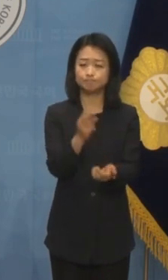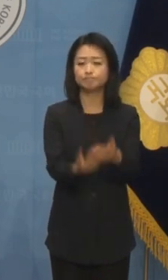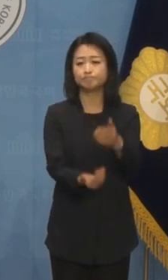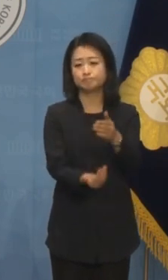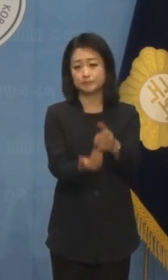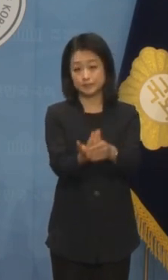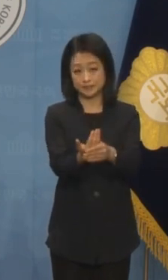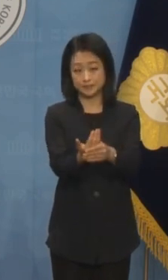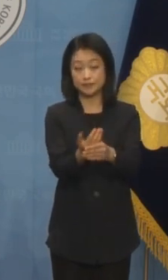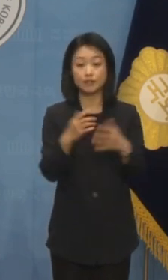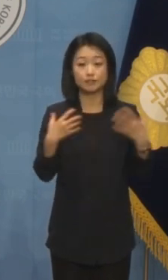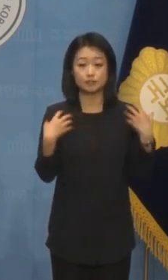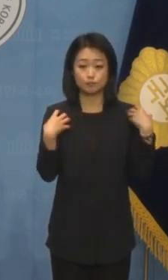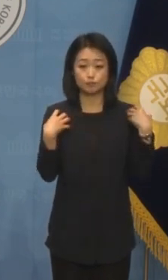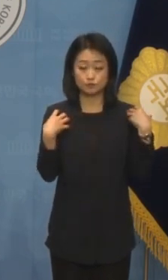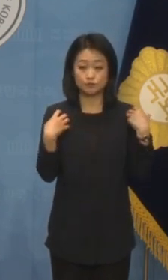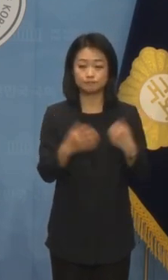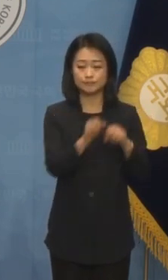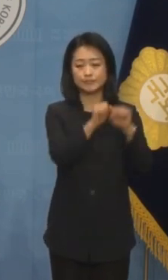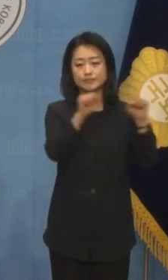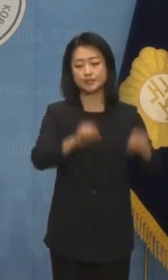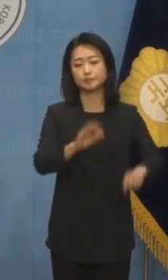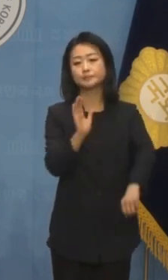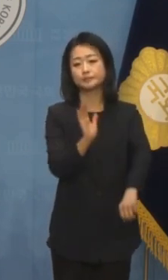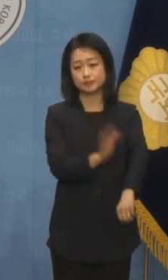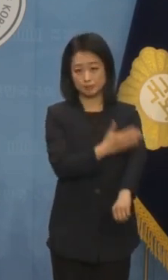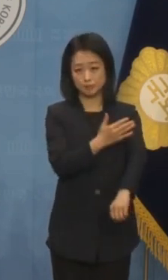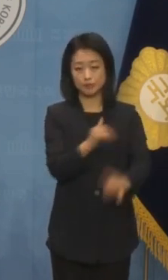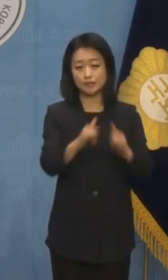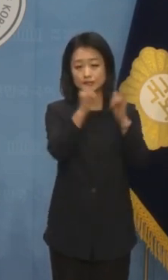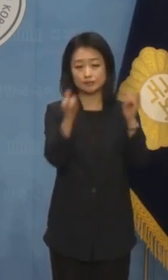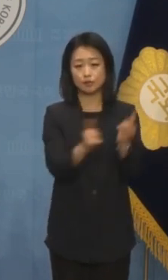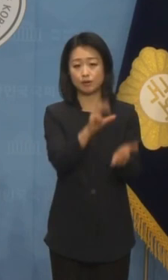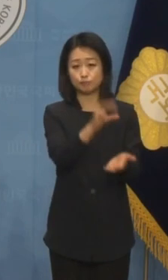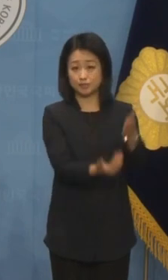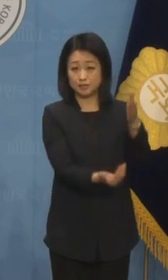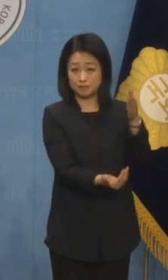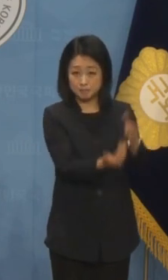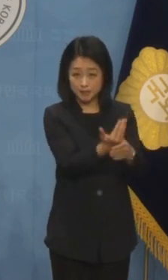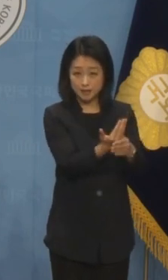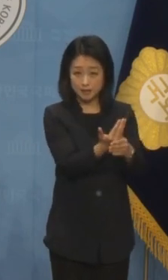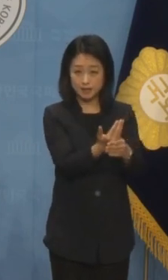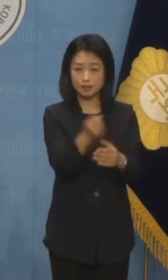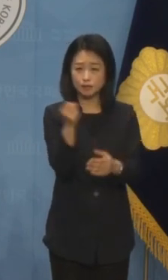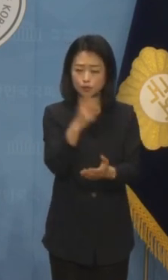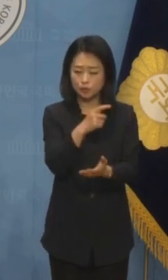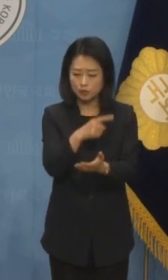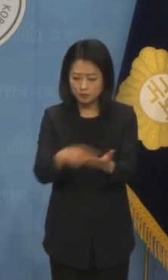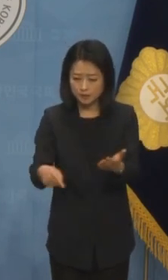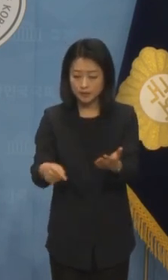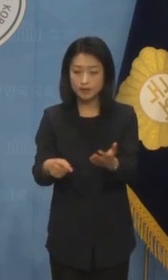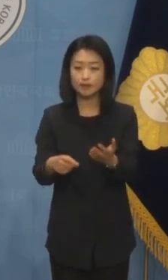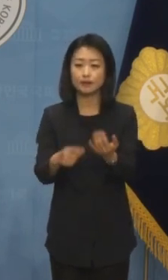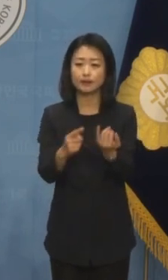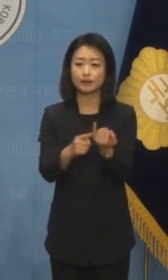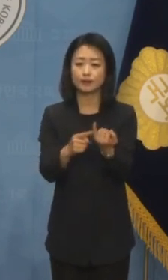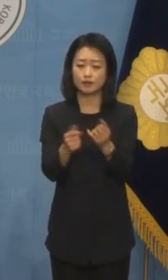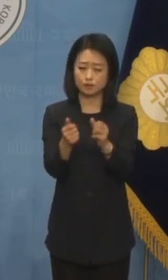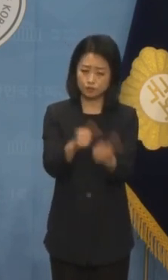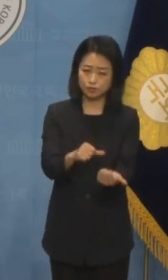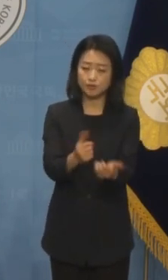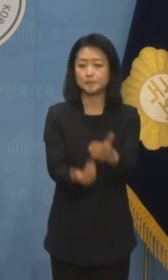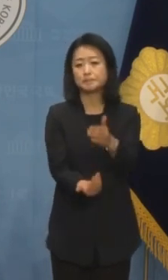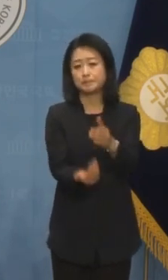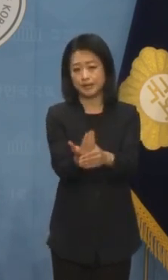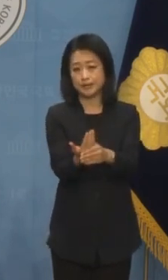일어났습니다. 정부의 잘못된 시스템으로 인해 일어난 사회적 재난에 희생되는 분이 또다시 발생되어서는 안 됩니다.